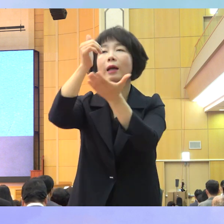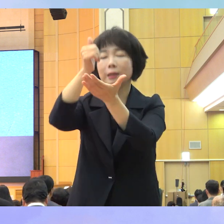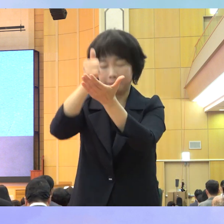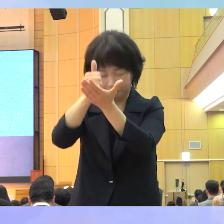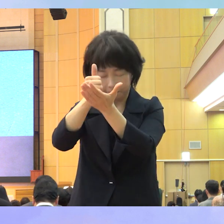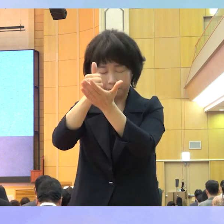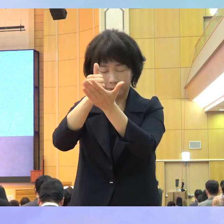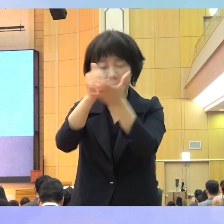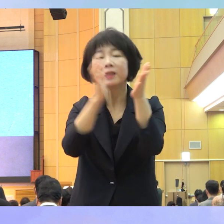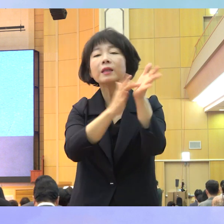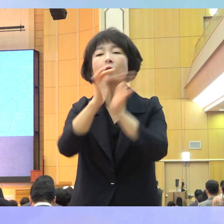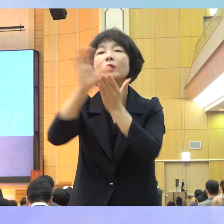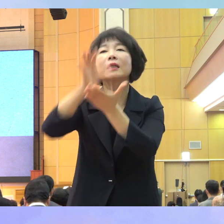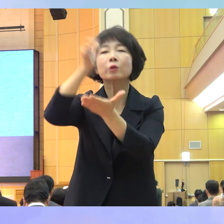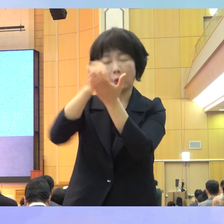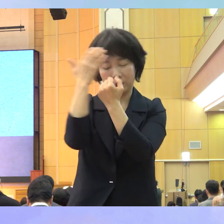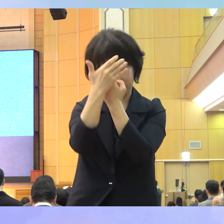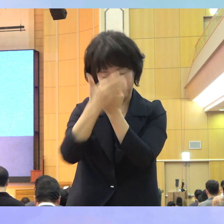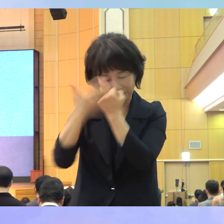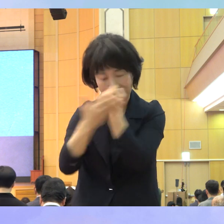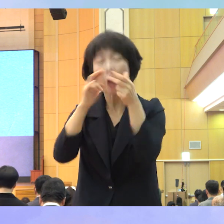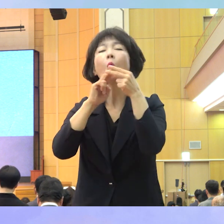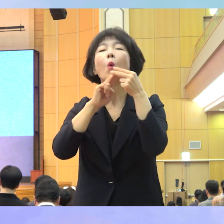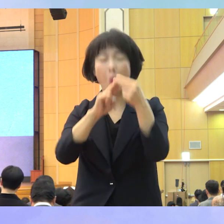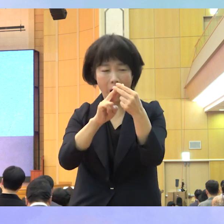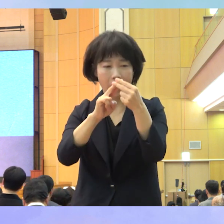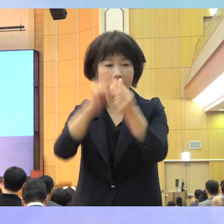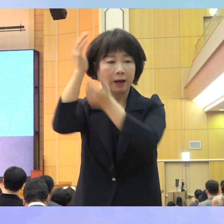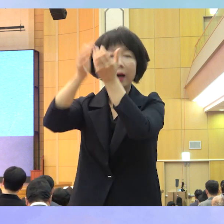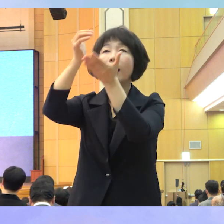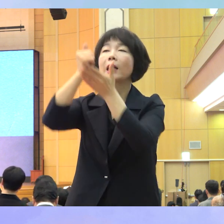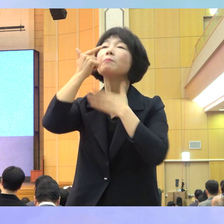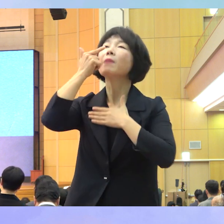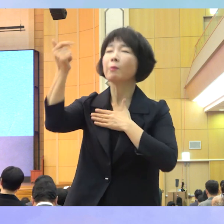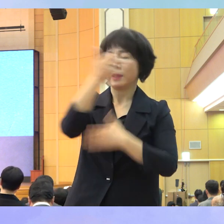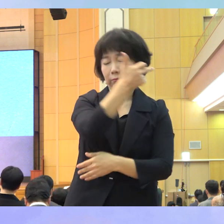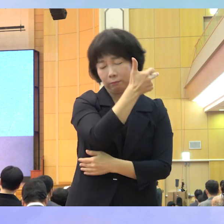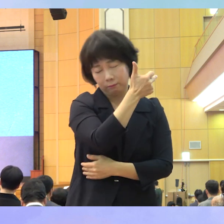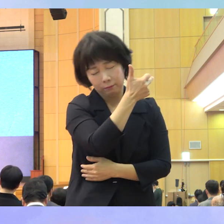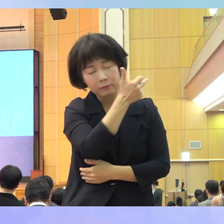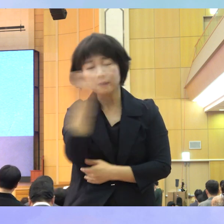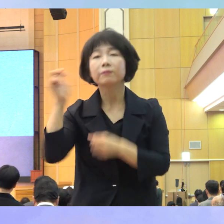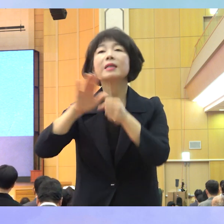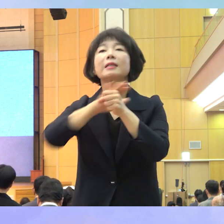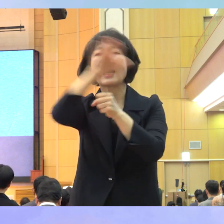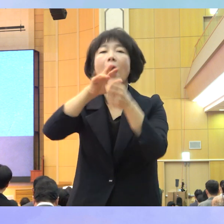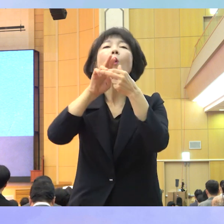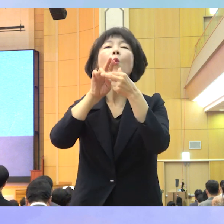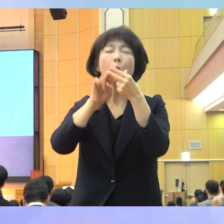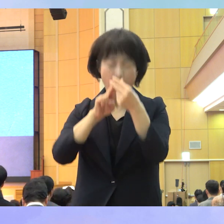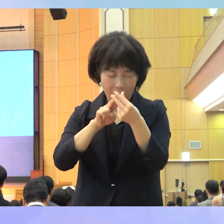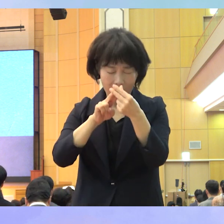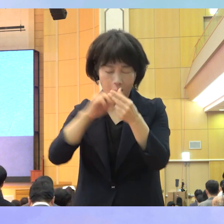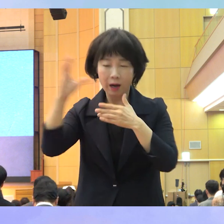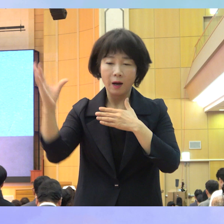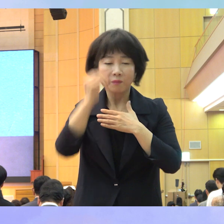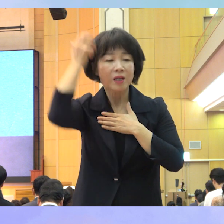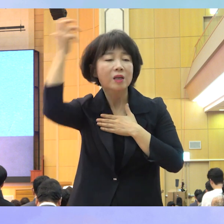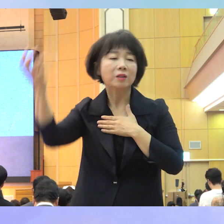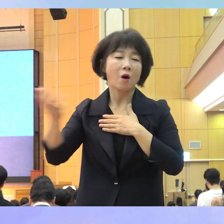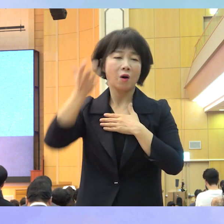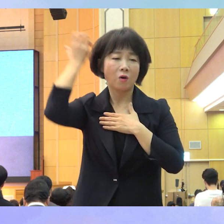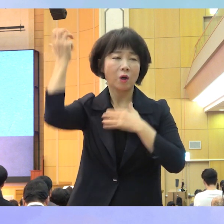하나님의 예수 그리스도의 은혜와 하나님 아버지의 무한하신 사랑과